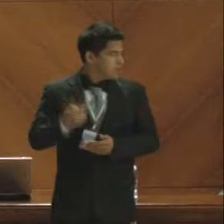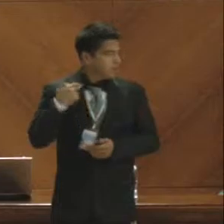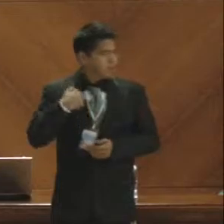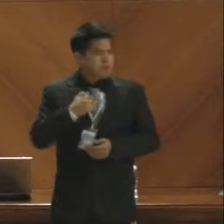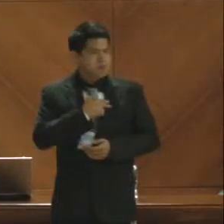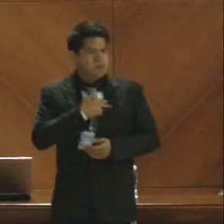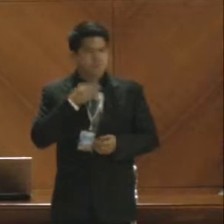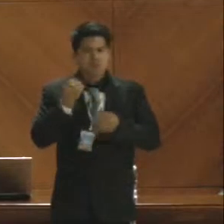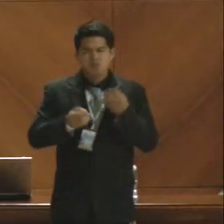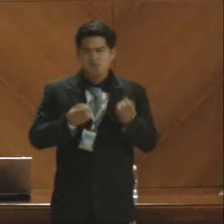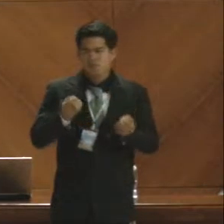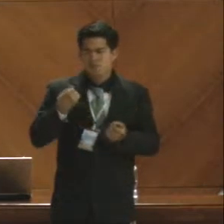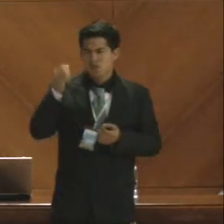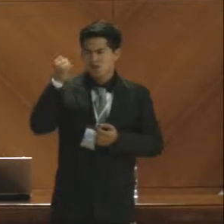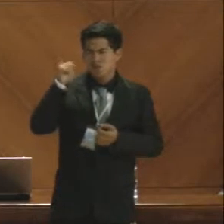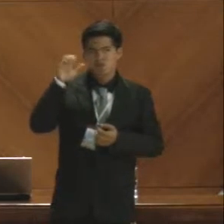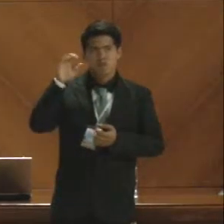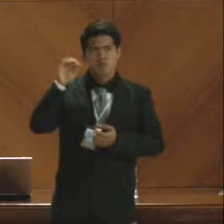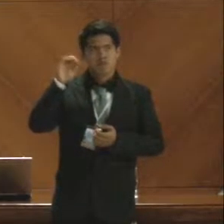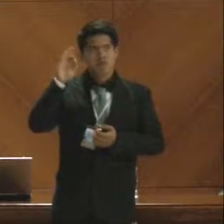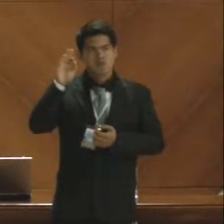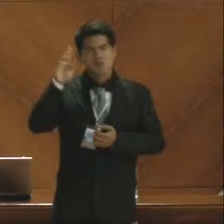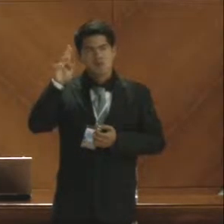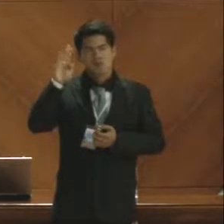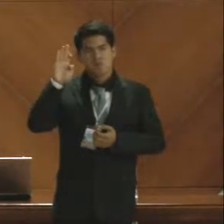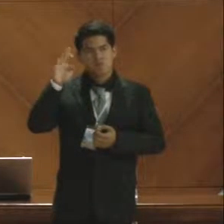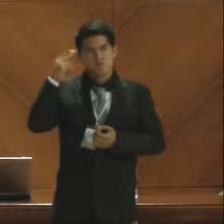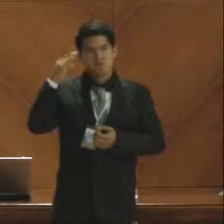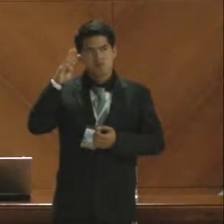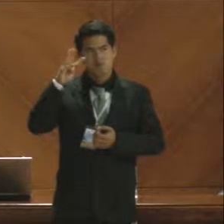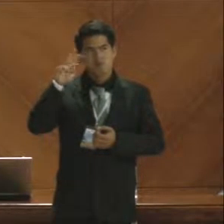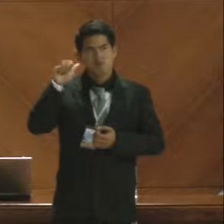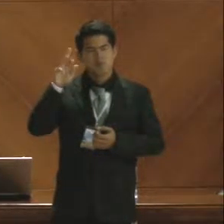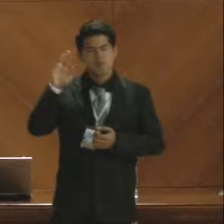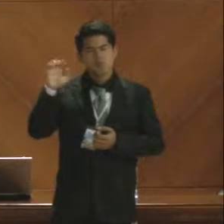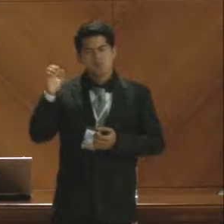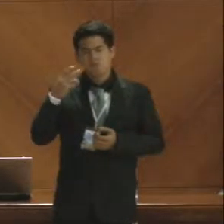es el software. ¿Me pueden pasar la diapositiva, por favor?